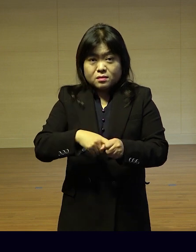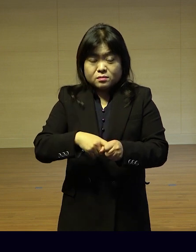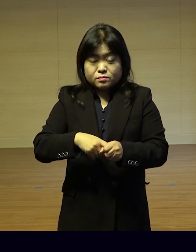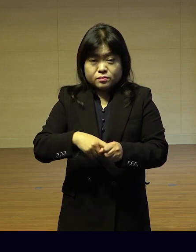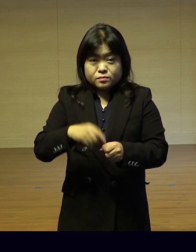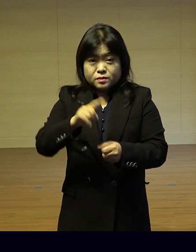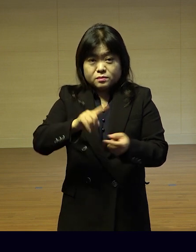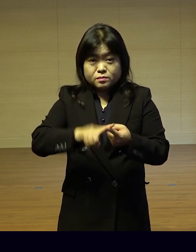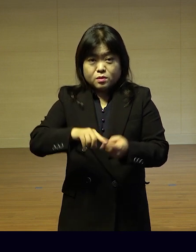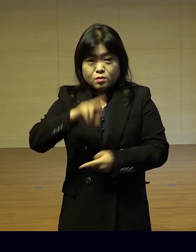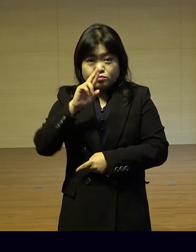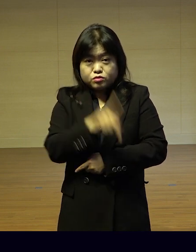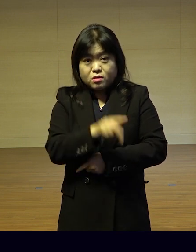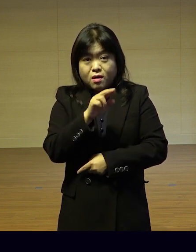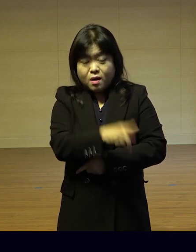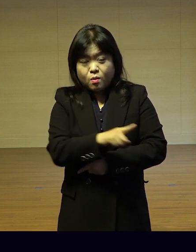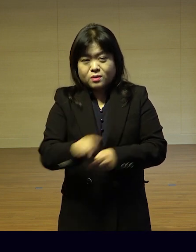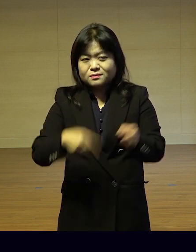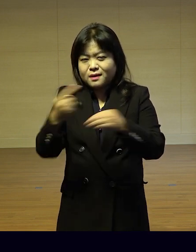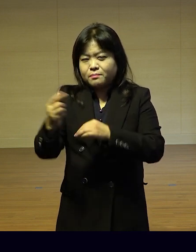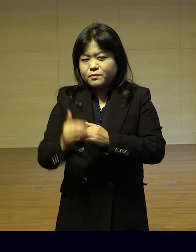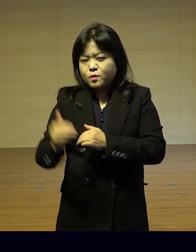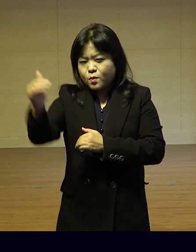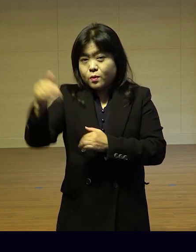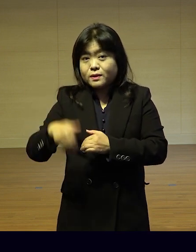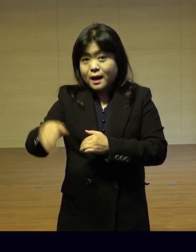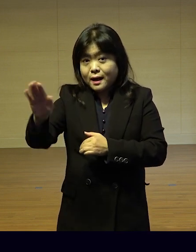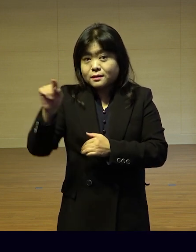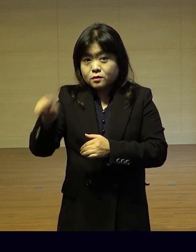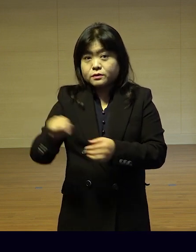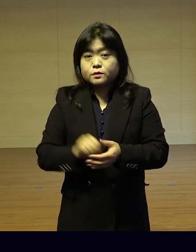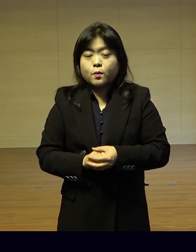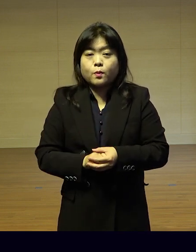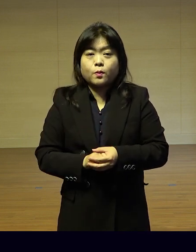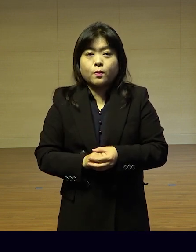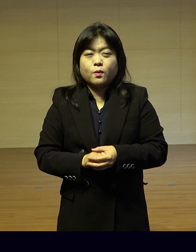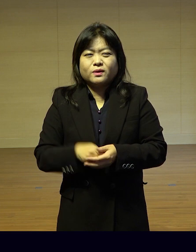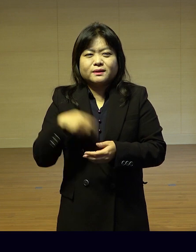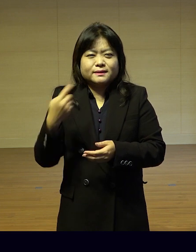이것이 좁은 의미의 변증적 사유고요. 그 다음에